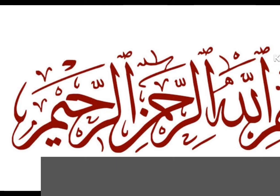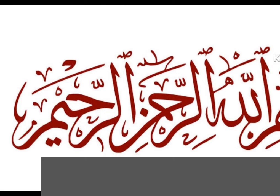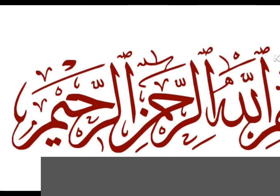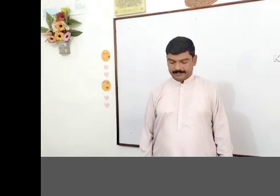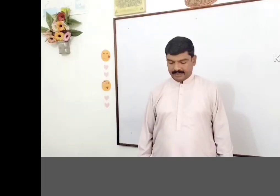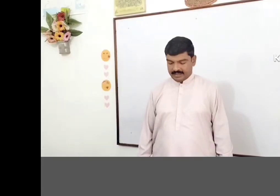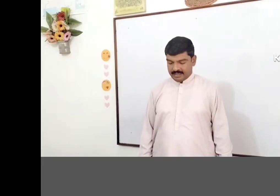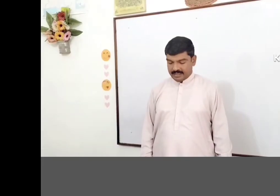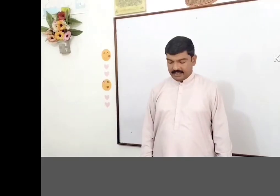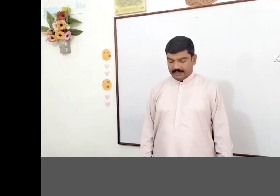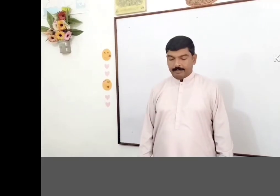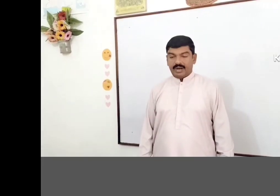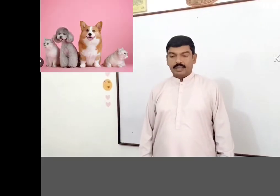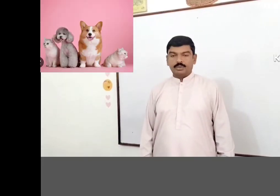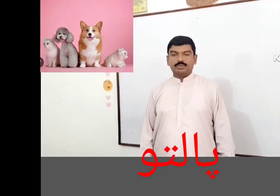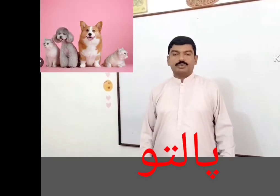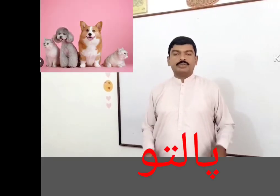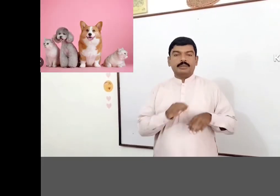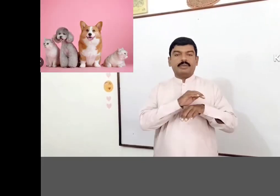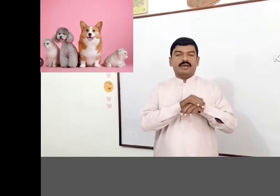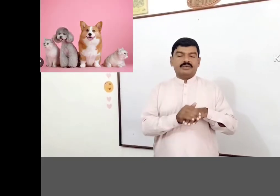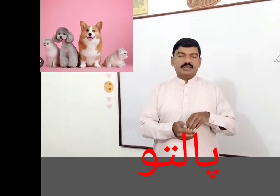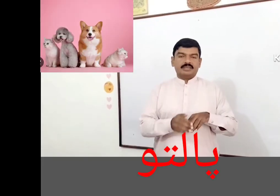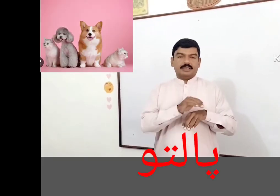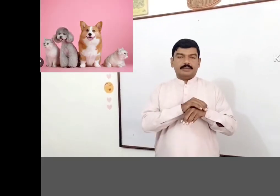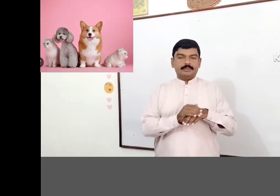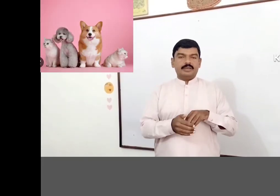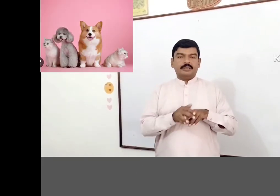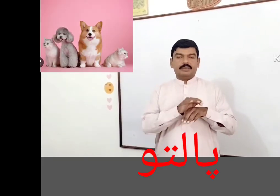रहीम। पालतू, ये प्यार वाला साइन बराबर।